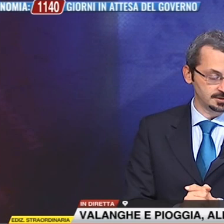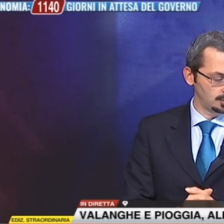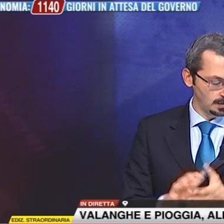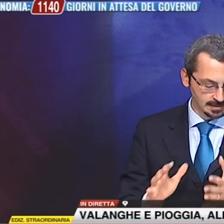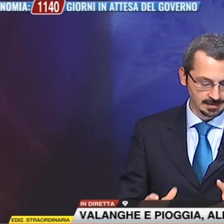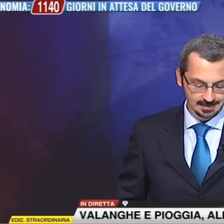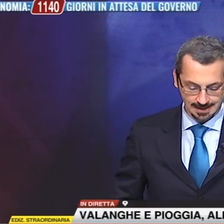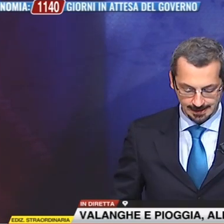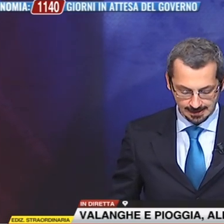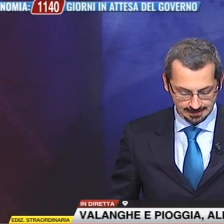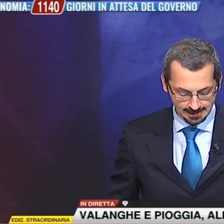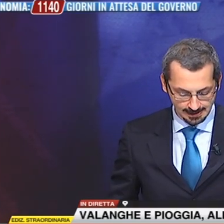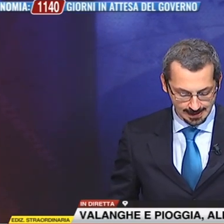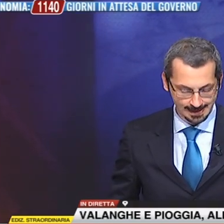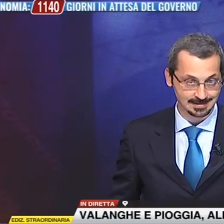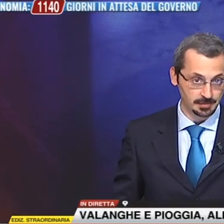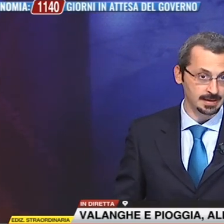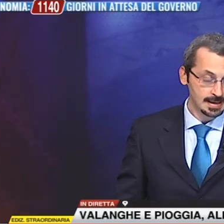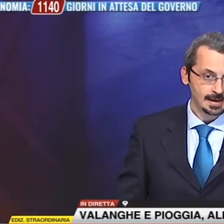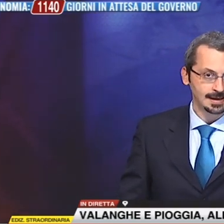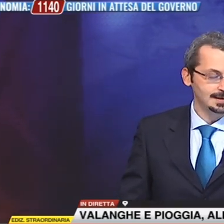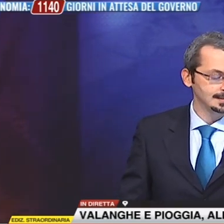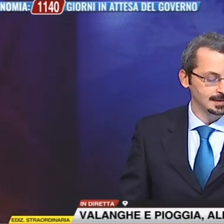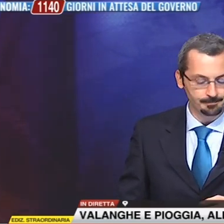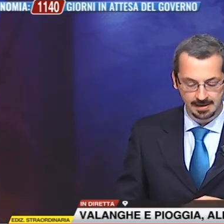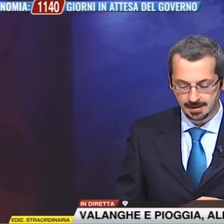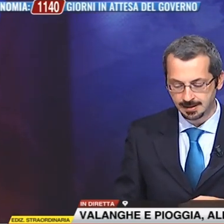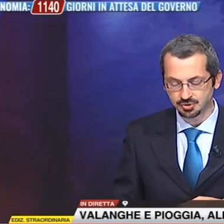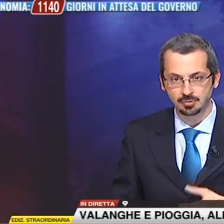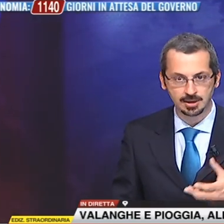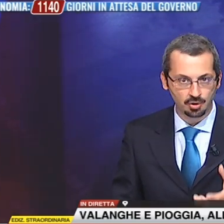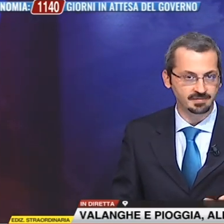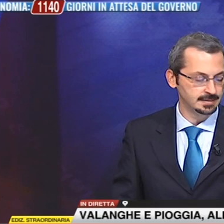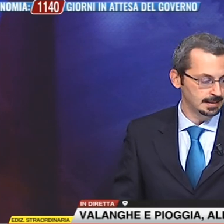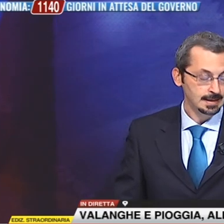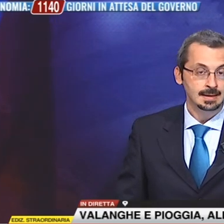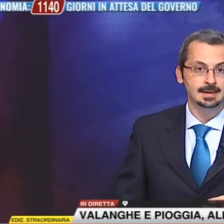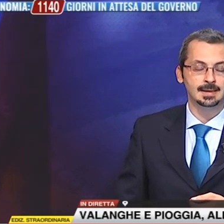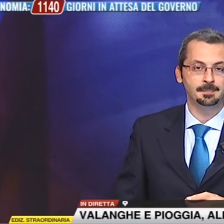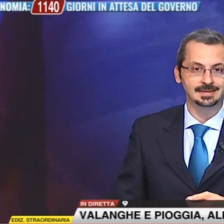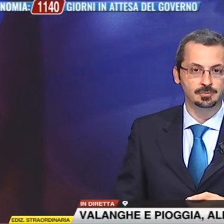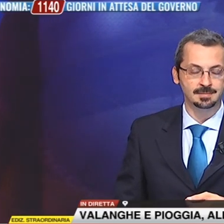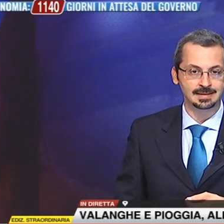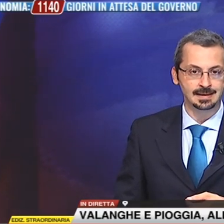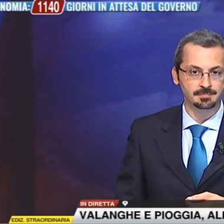a rischio, e quindi di restare a casa. Poi la diretta sul Covid, particolarmente